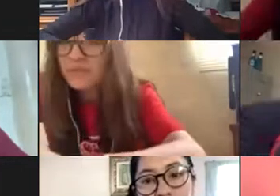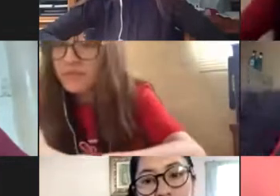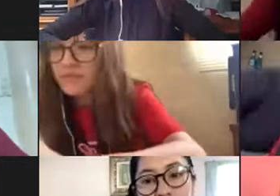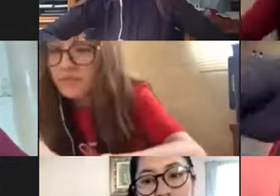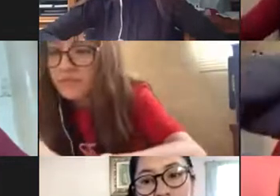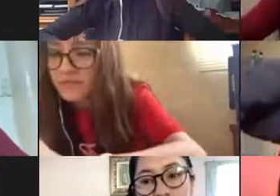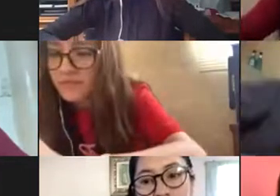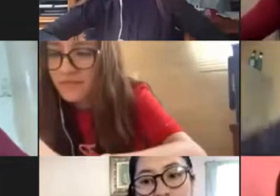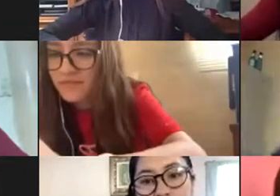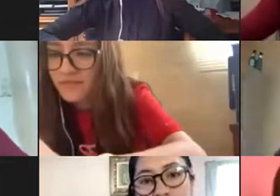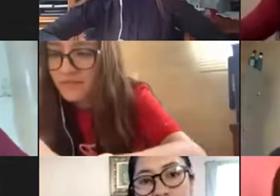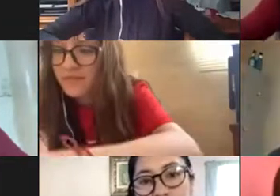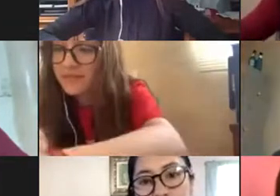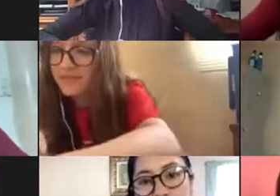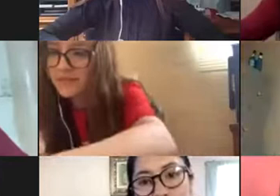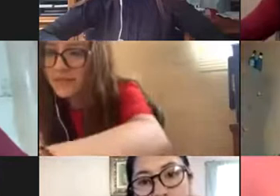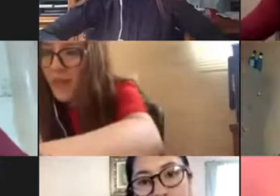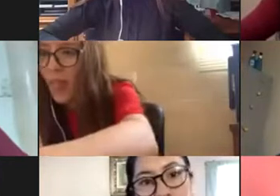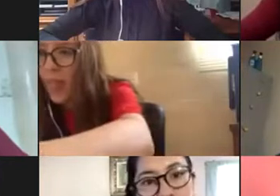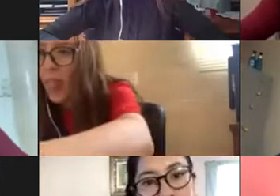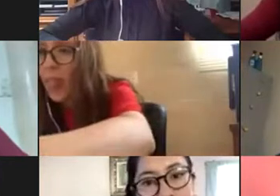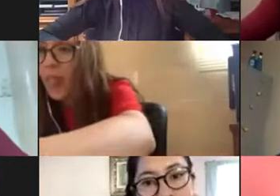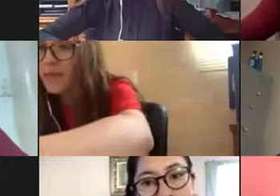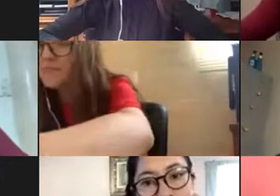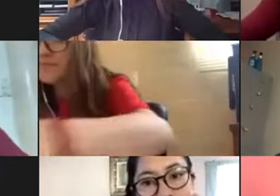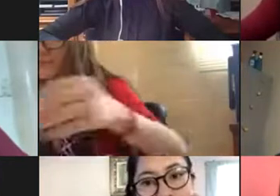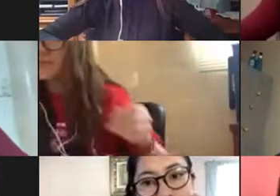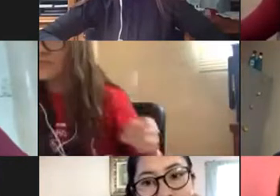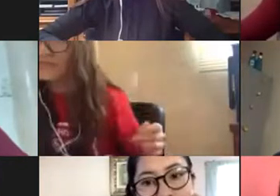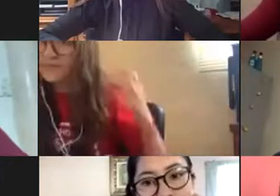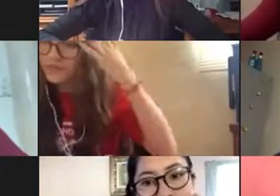Presente. María Fernanda Reyes Martínez. Ramírez, perdón.